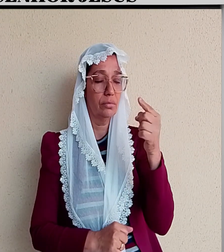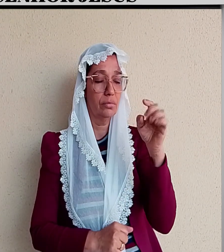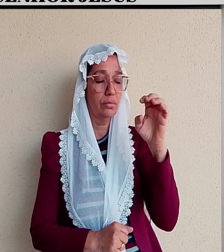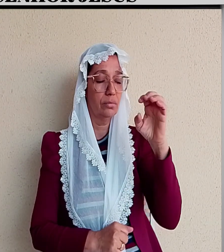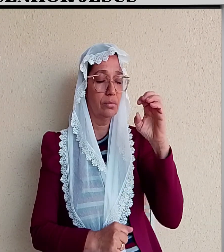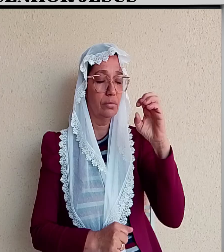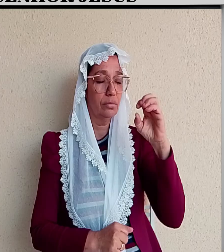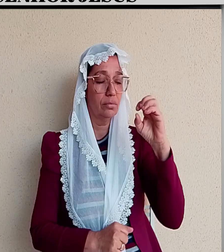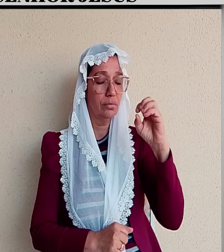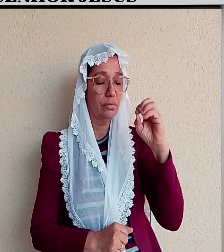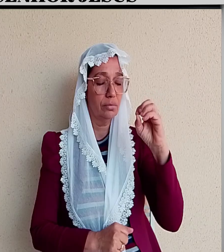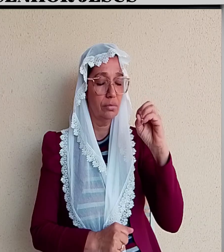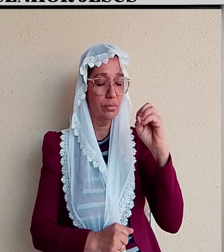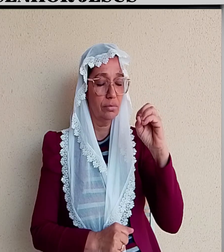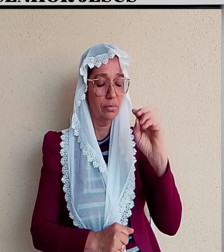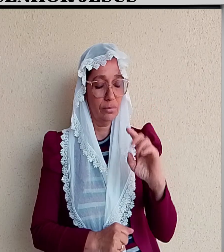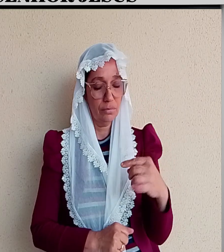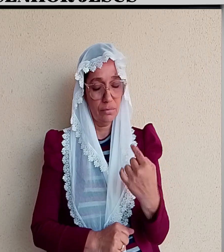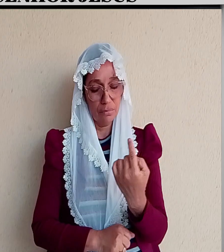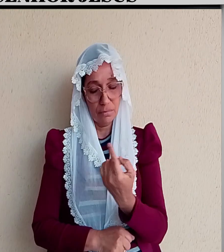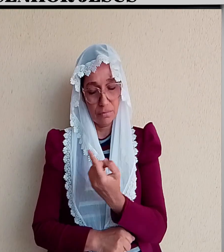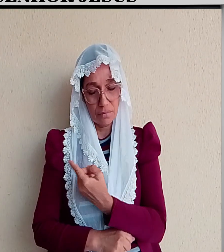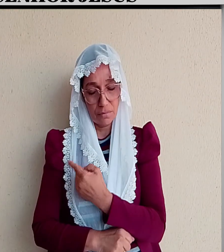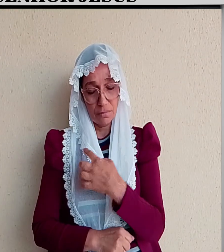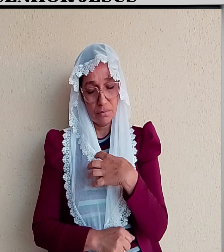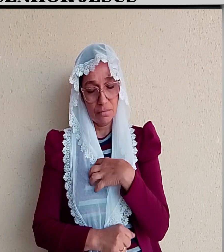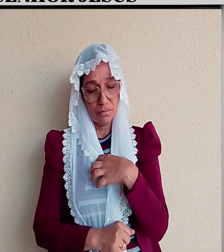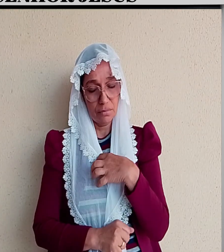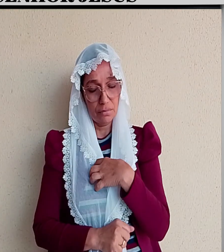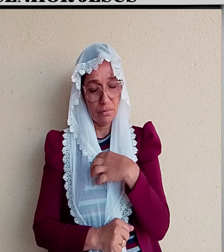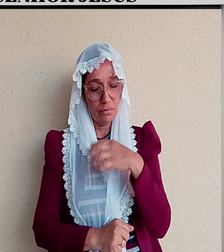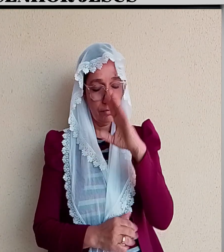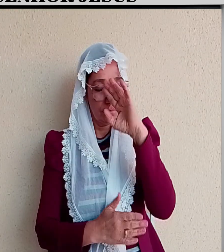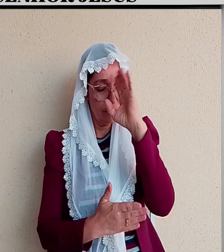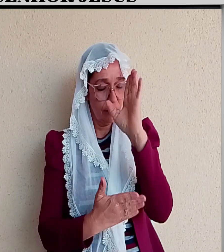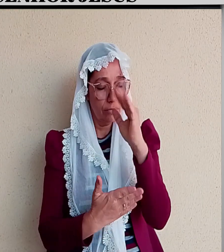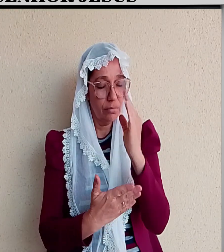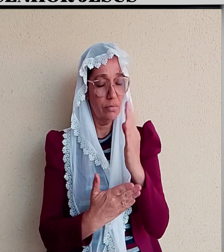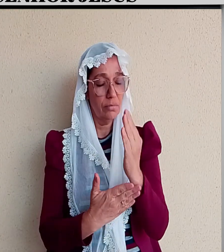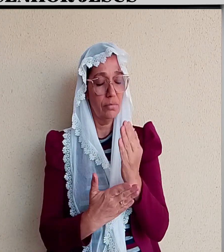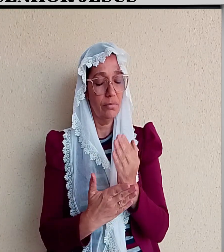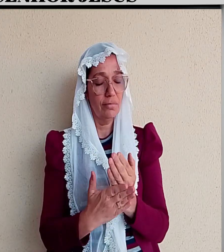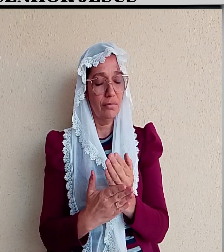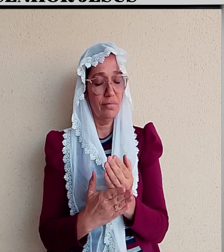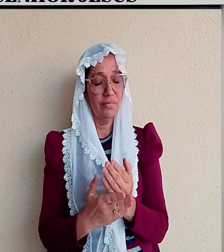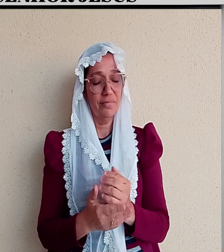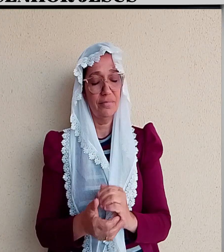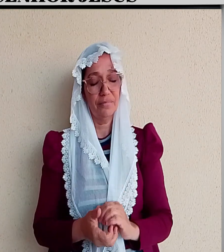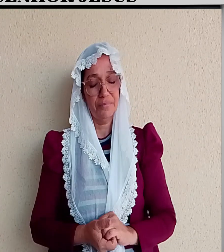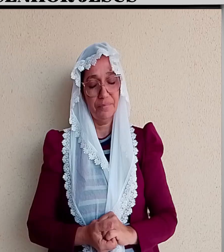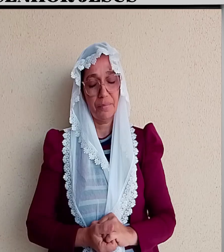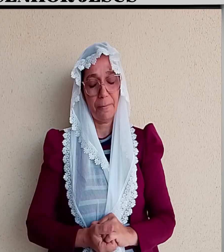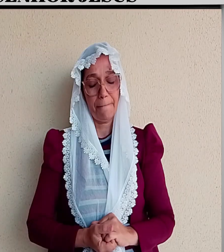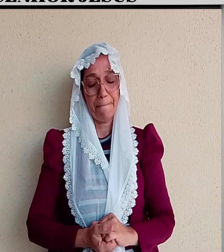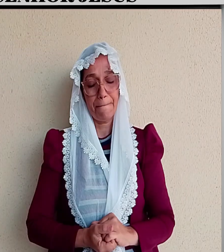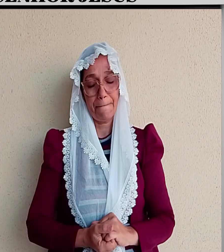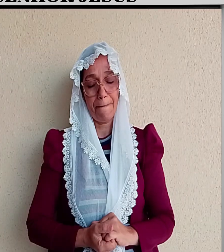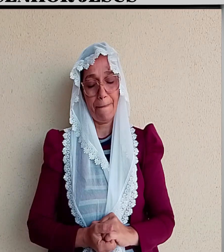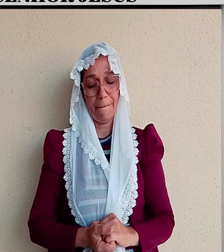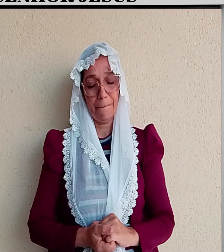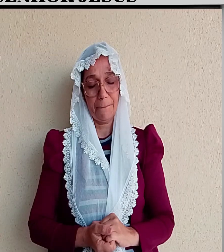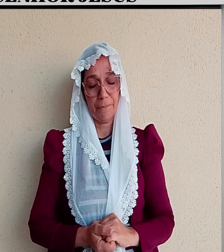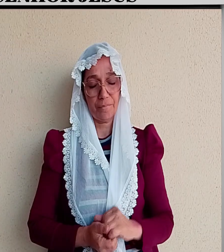Senhor, nesta, Senhor, Glória. UTI chamada Aleluia. reestruturação da Sua obra, Pai amado,